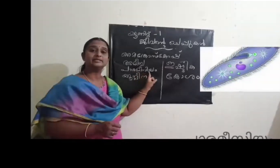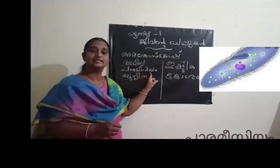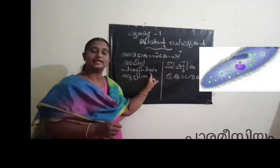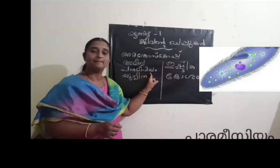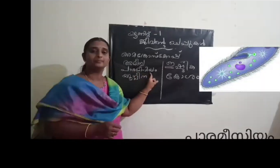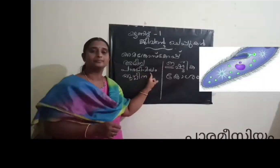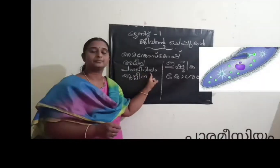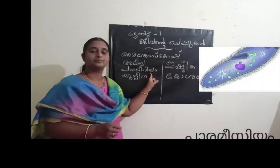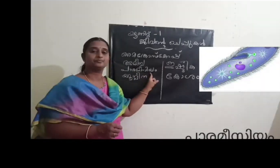പാരമീസിയം,